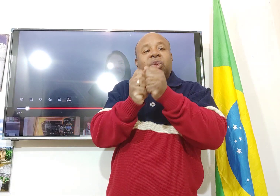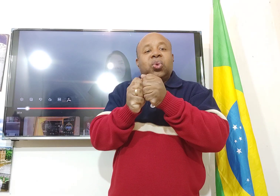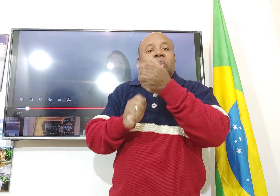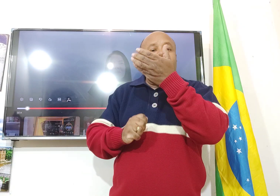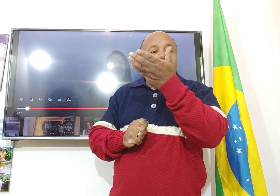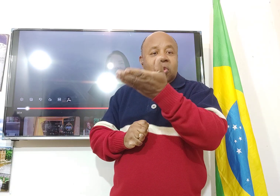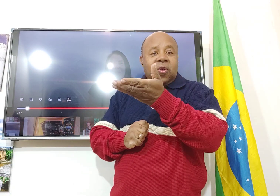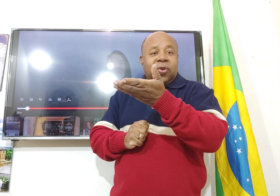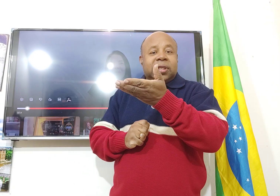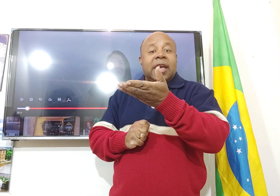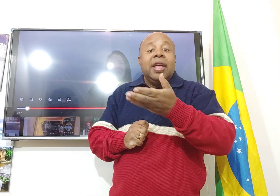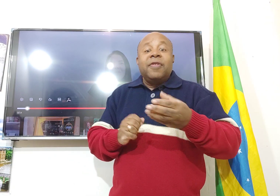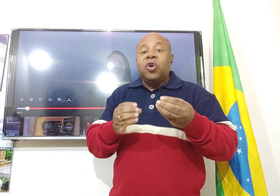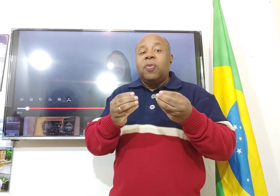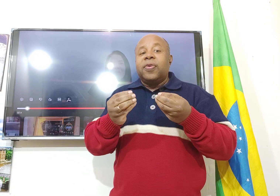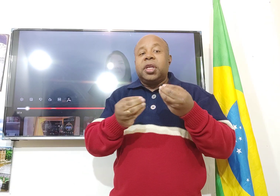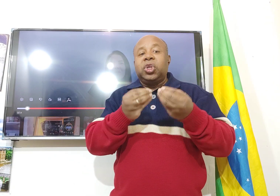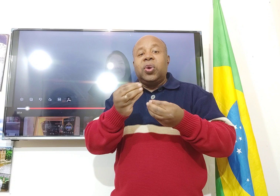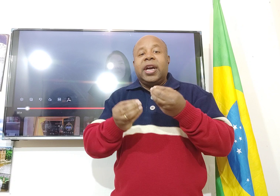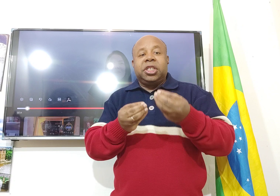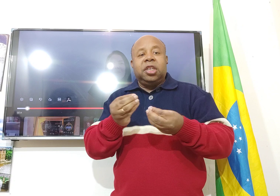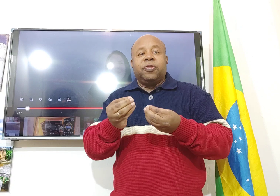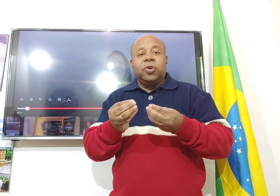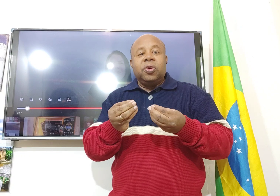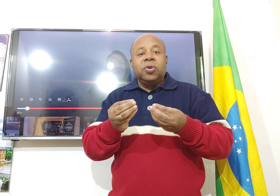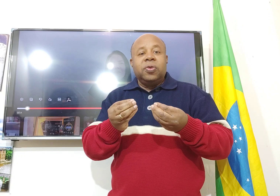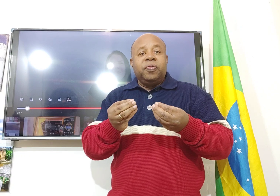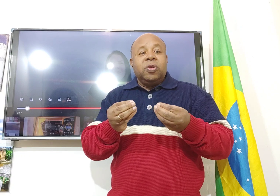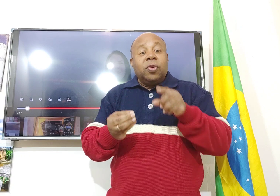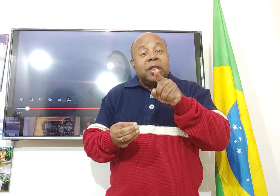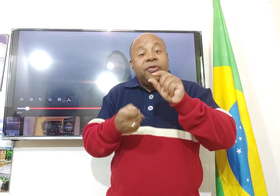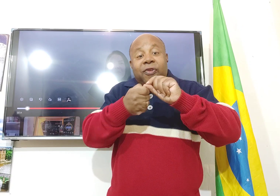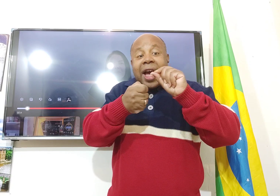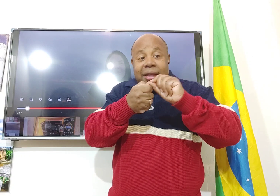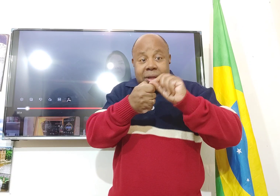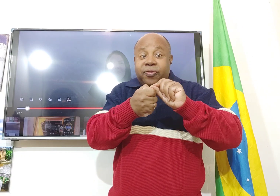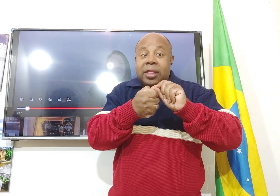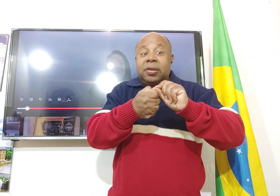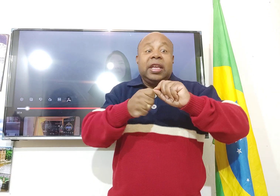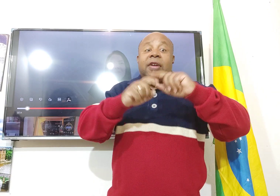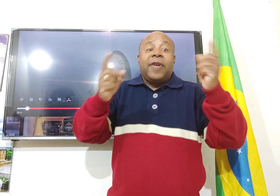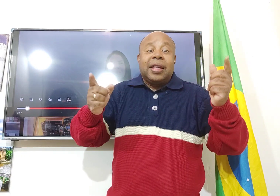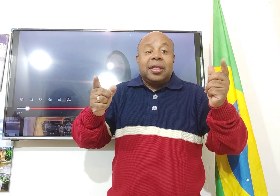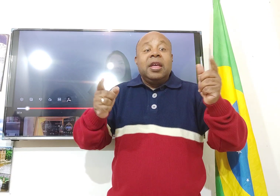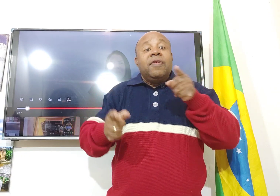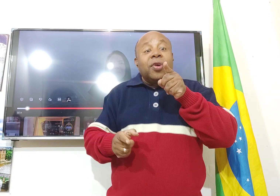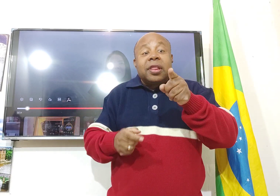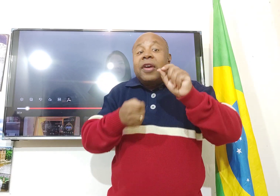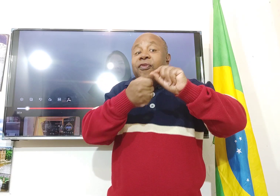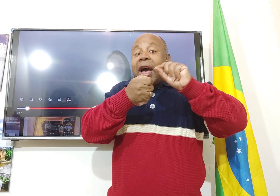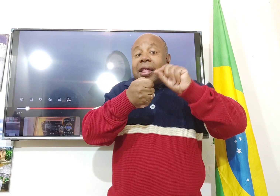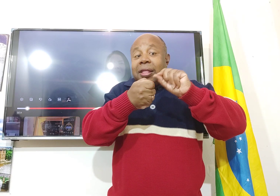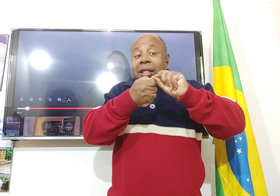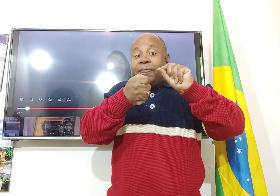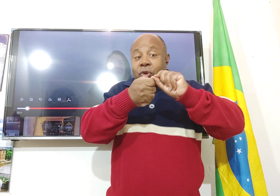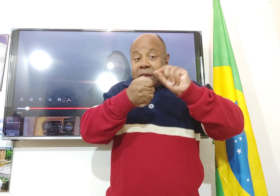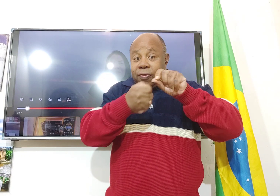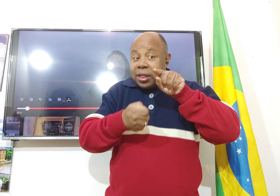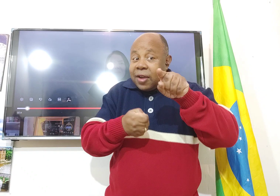junto com você. Você viu como você tirou o negativo? Você faz, não faz ninguém faz. Você faz, você